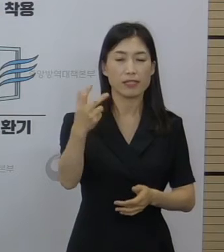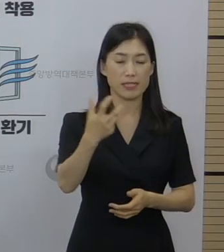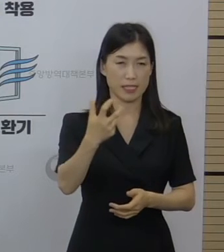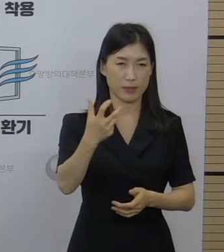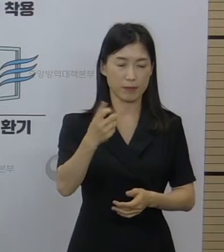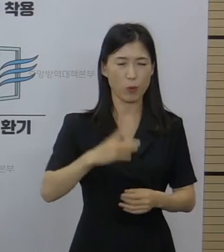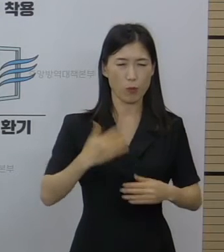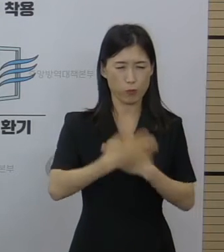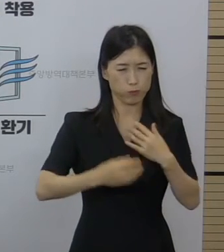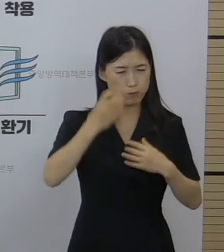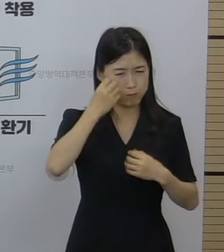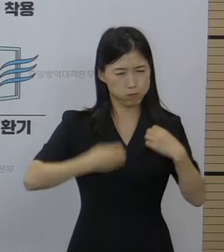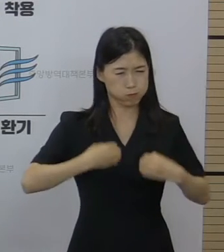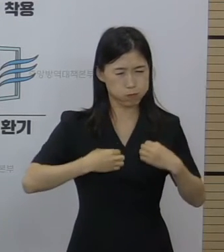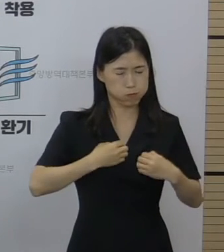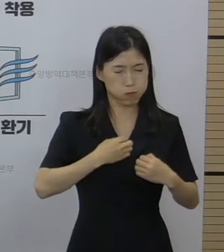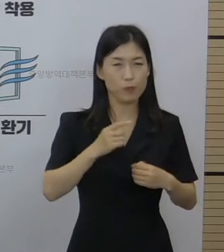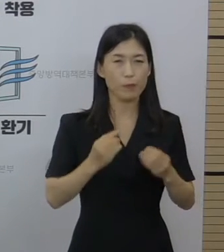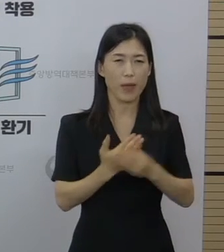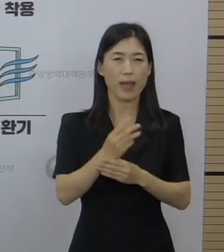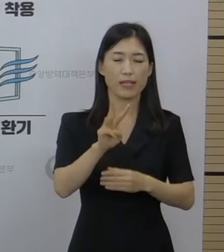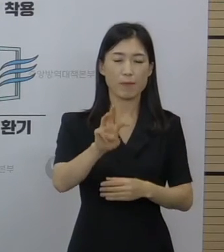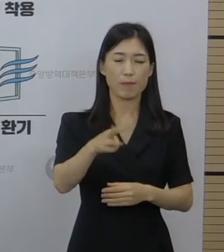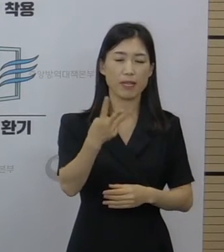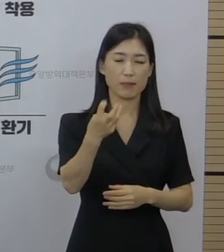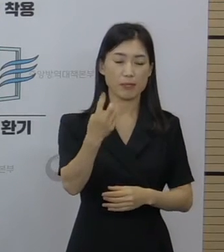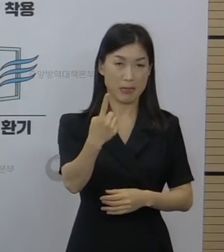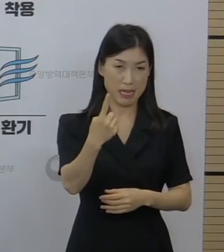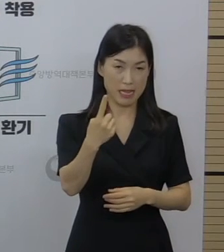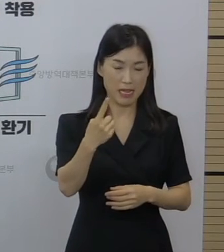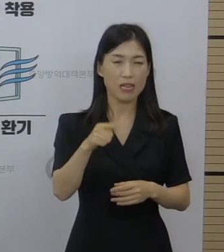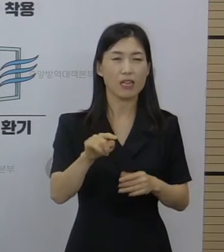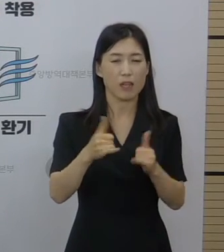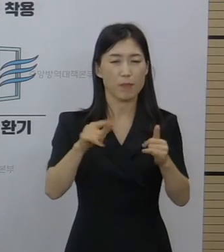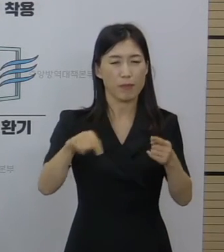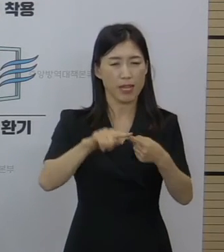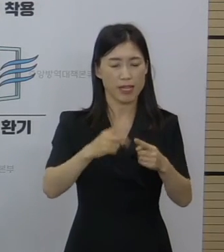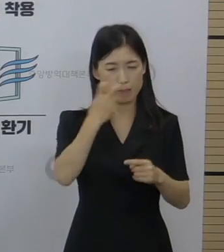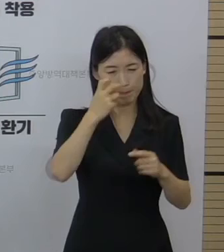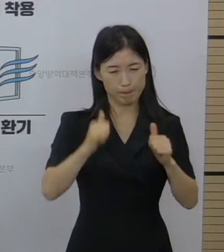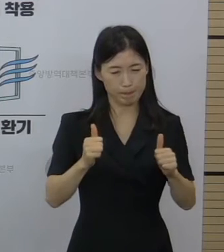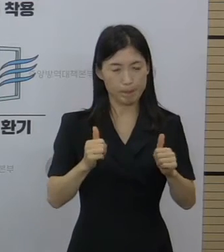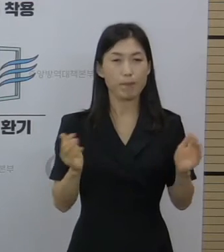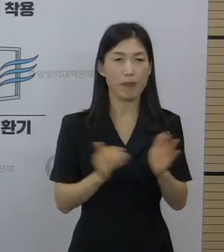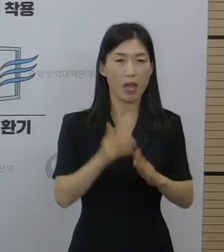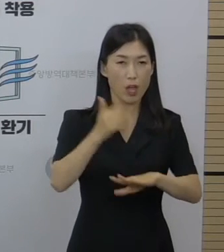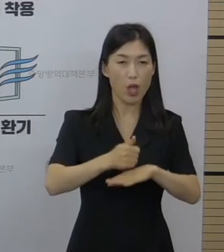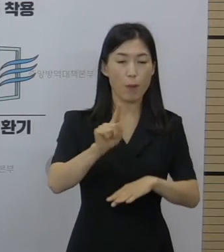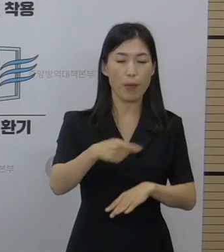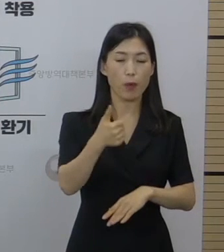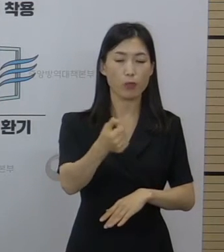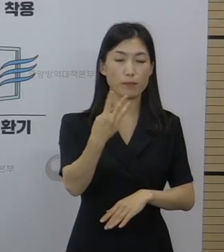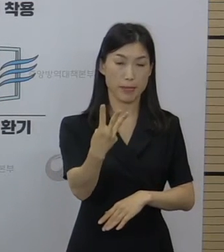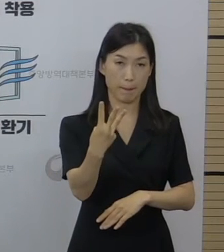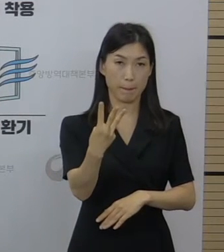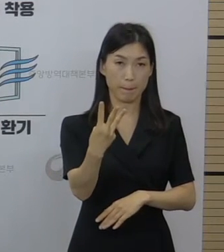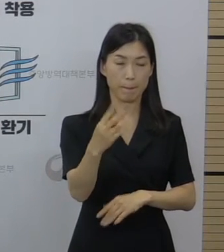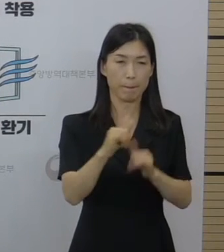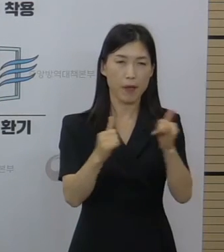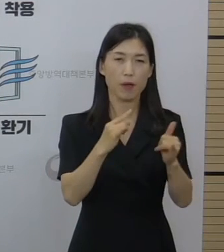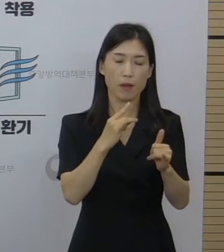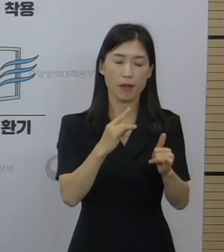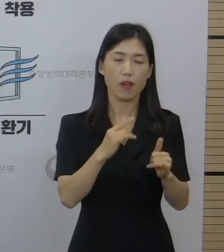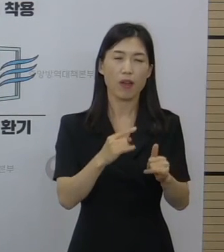그리고 아나필락시스 의심 사례 431건에 대해 심의를 하였고 총 153건에